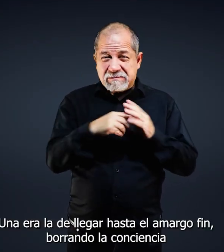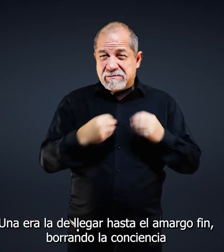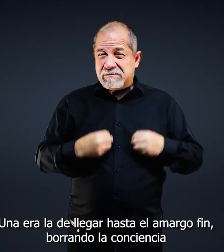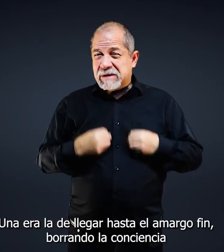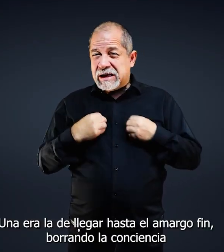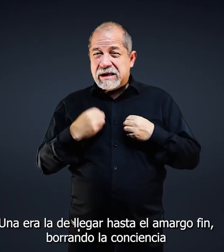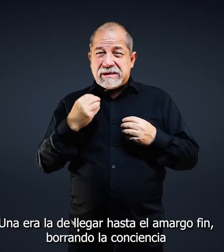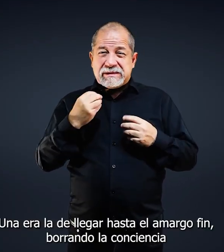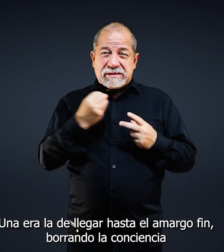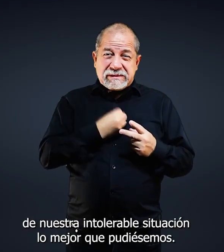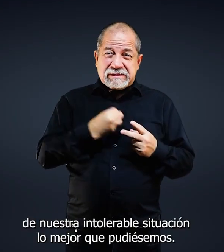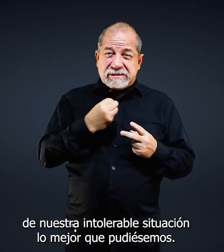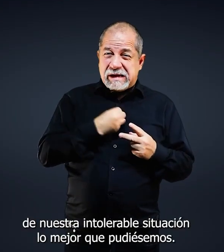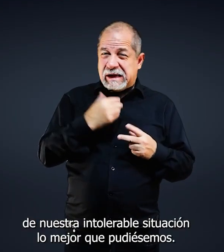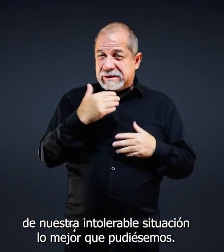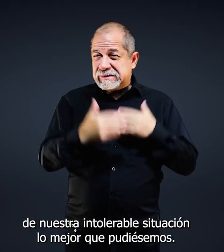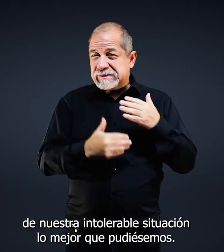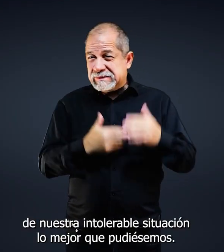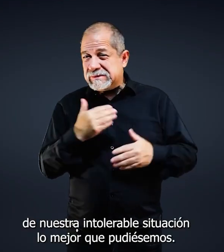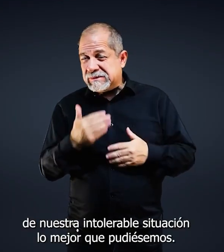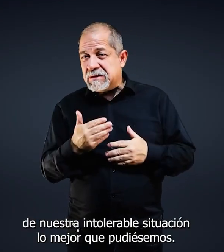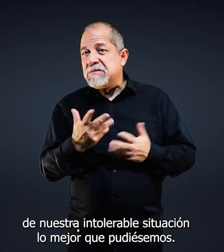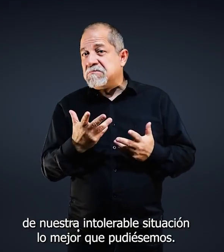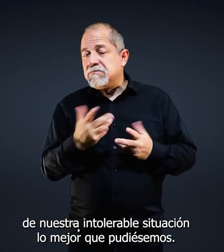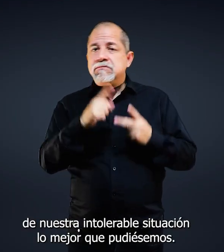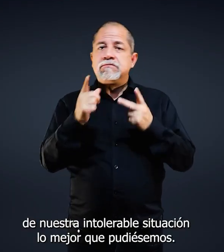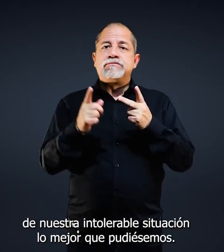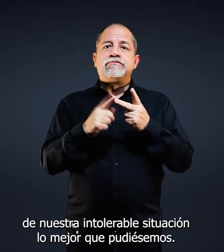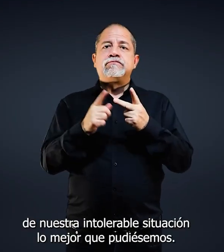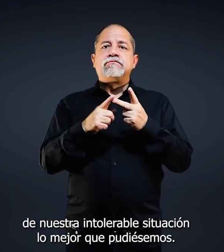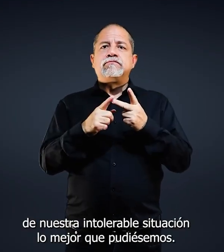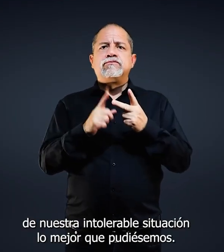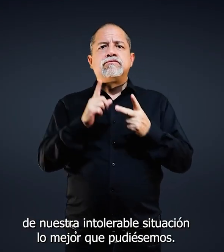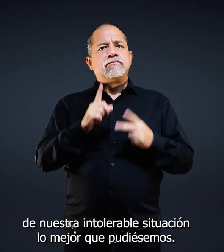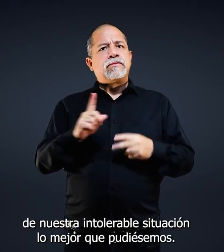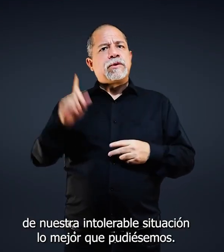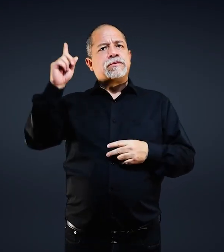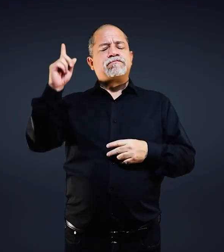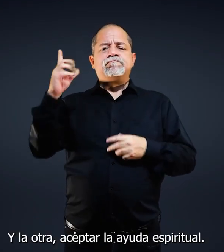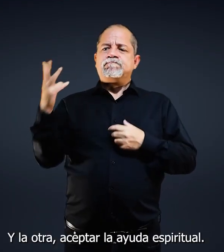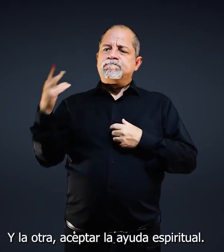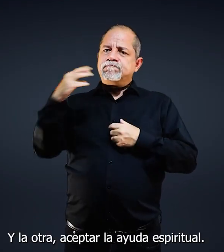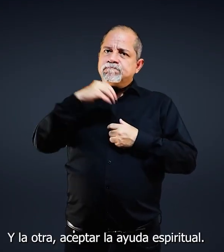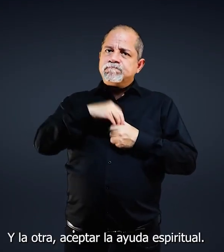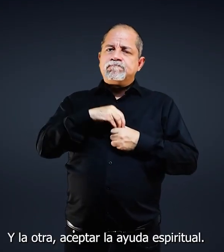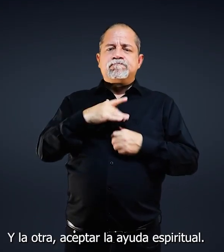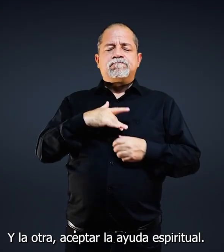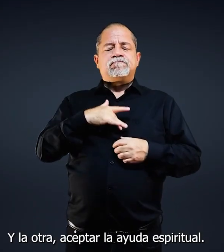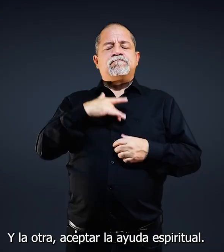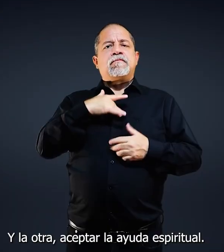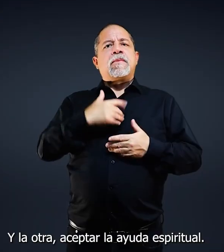la conciencia de nuestras intolerables situaciones lo mejor que pudiésemos, y la otra, aceptar la ayuda